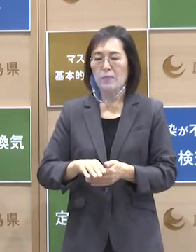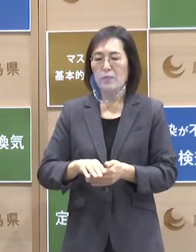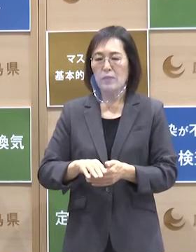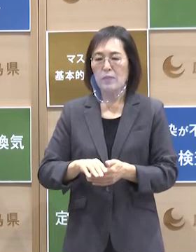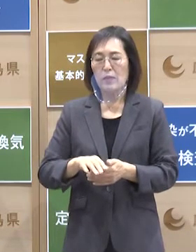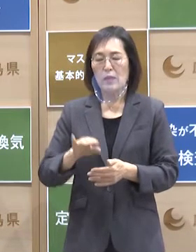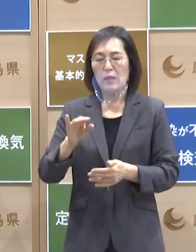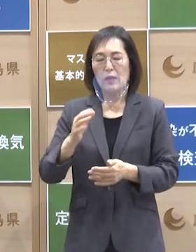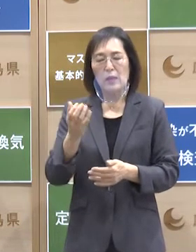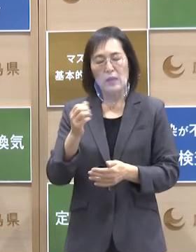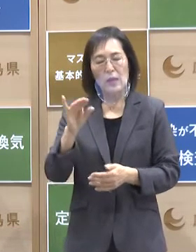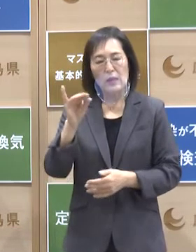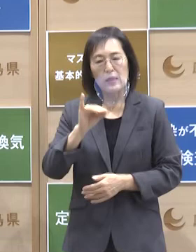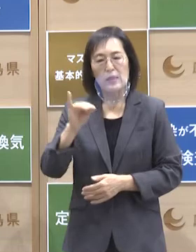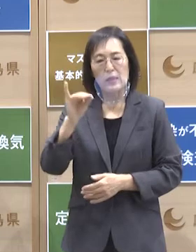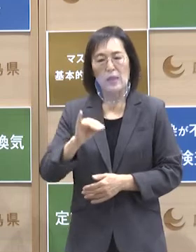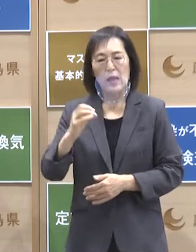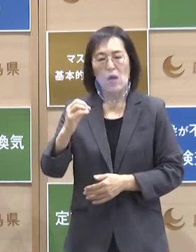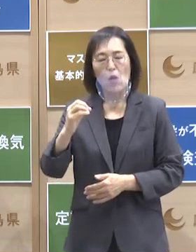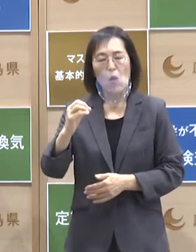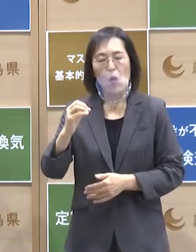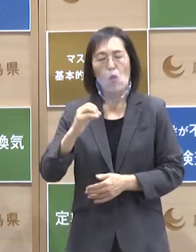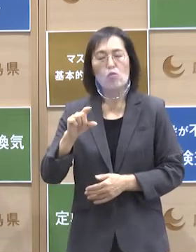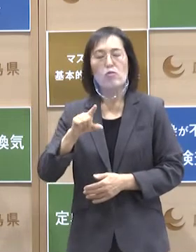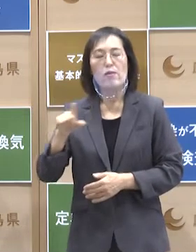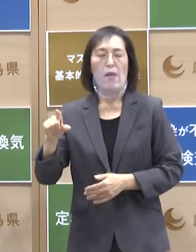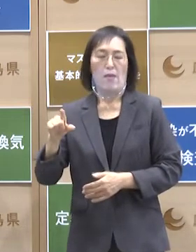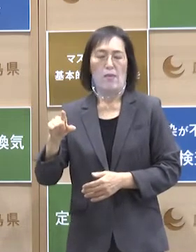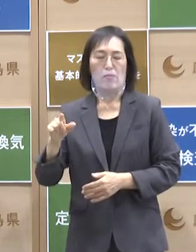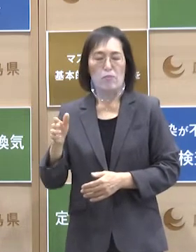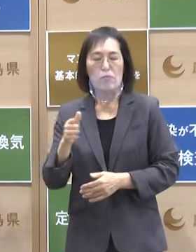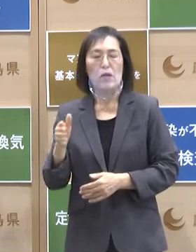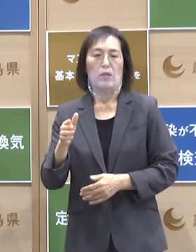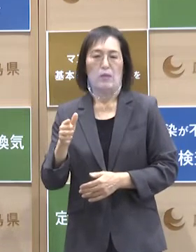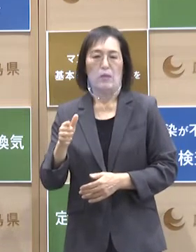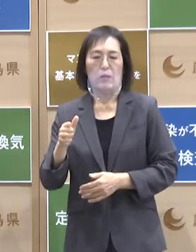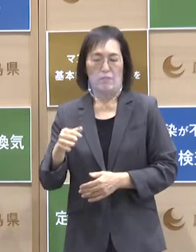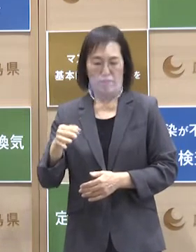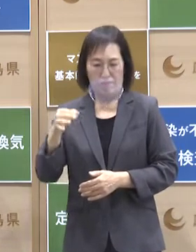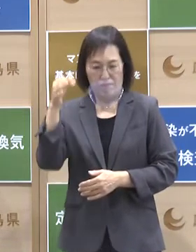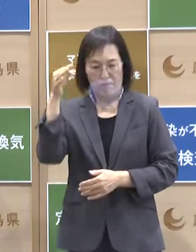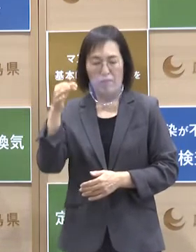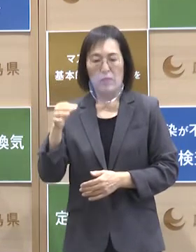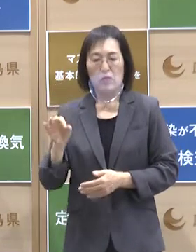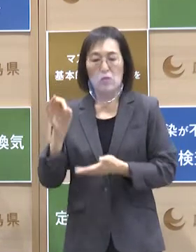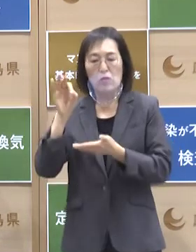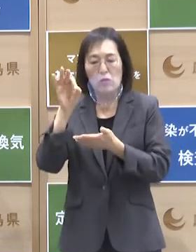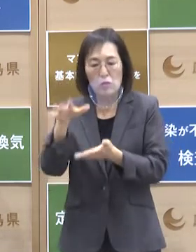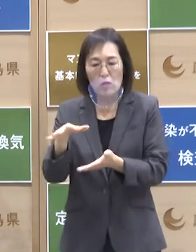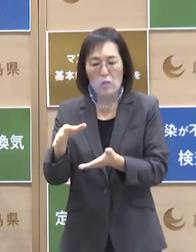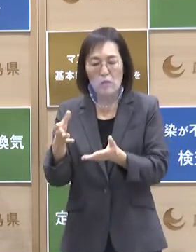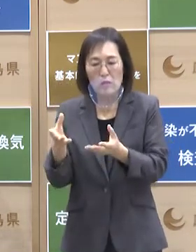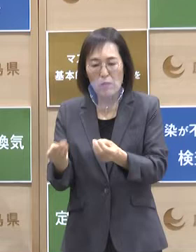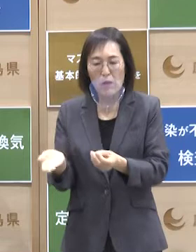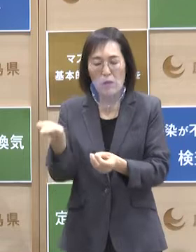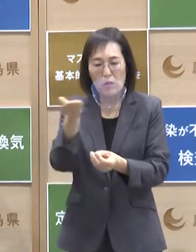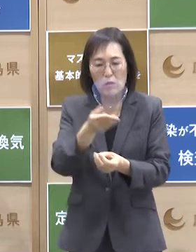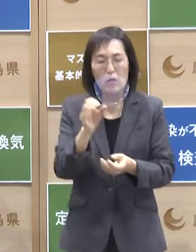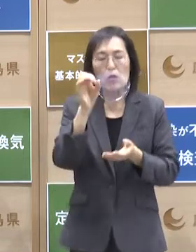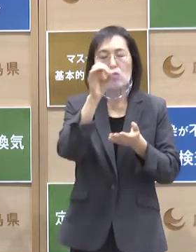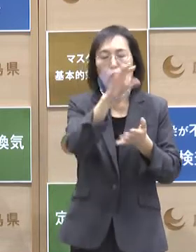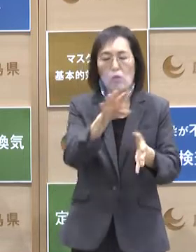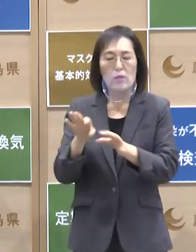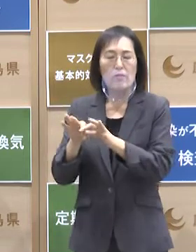1000億単位で巨大な投資になっていると思いますし、それはさらに次の投資にまた結びついていくという観点からです